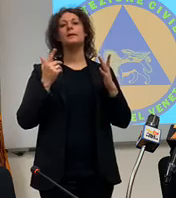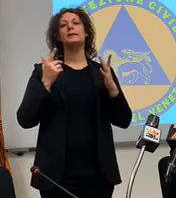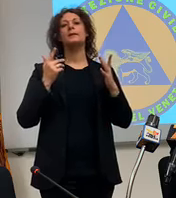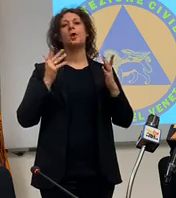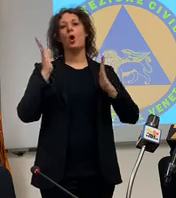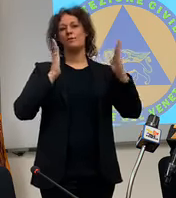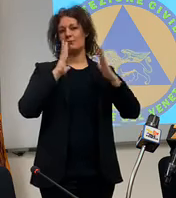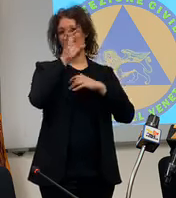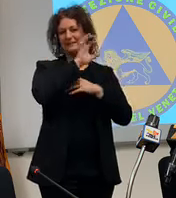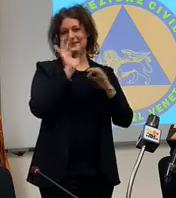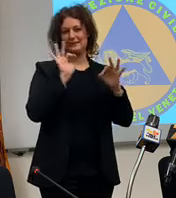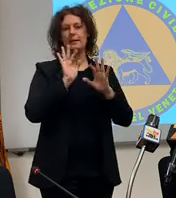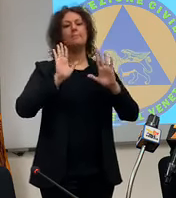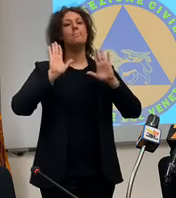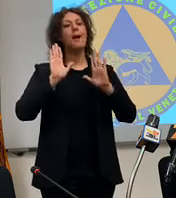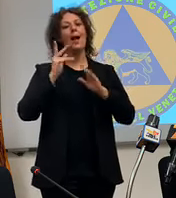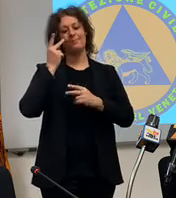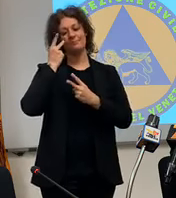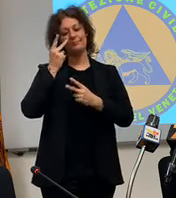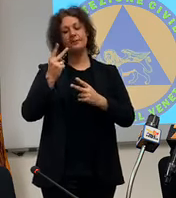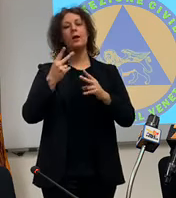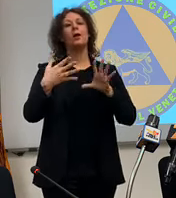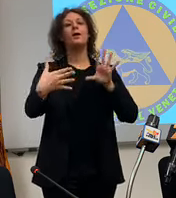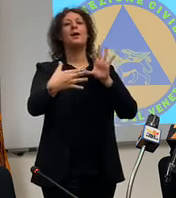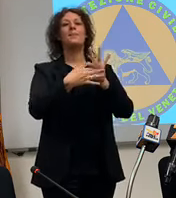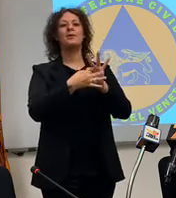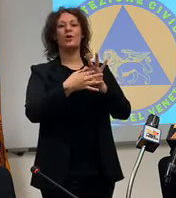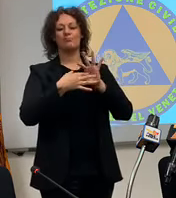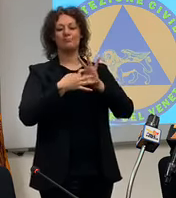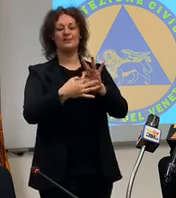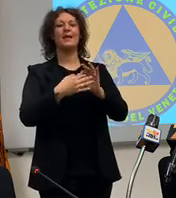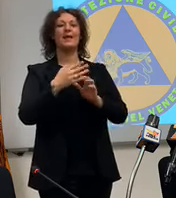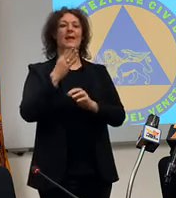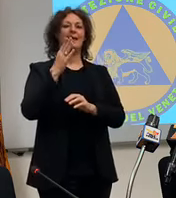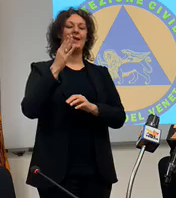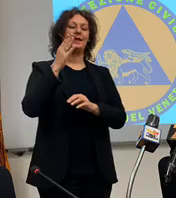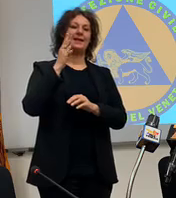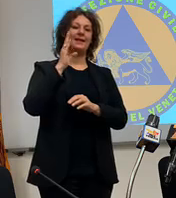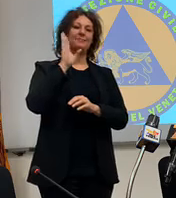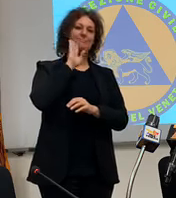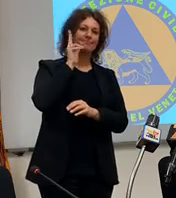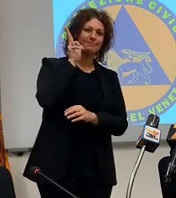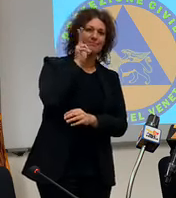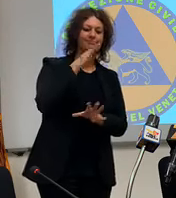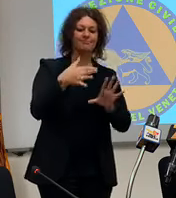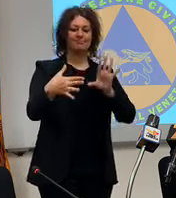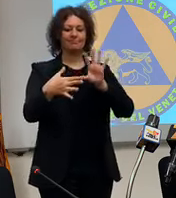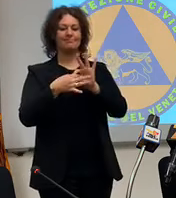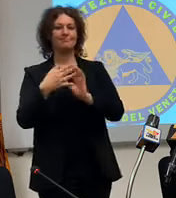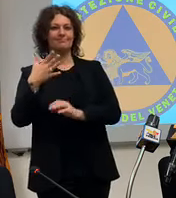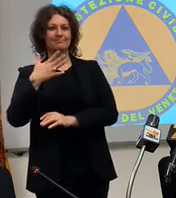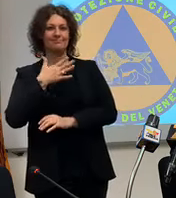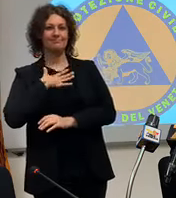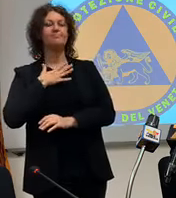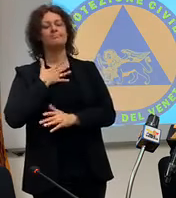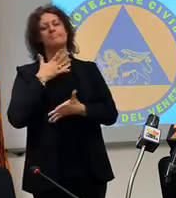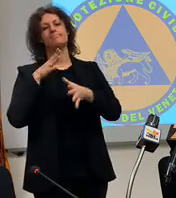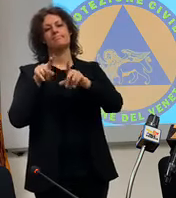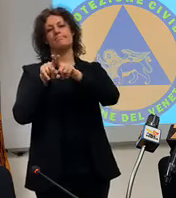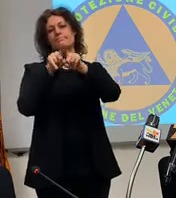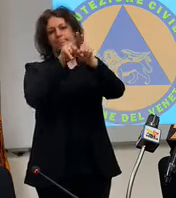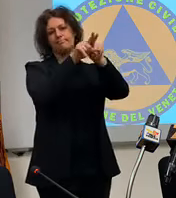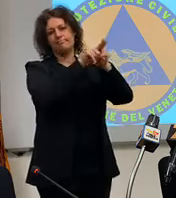legate all'età legate al sesso e legate alla comorbilità sono comuni non solo nelle altre regioni